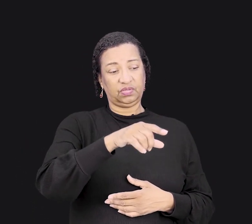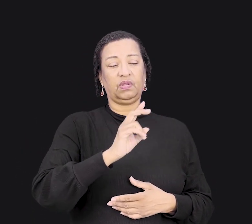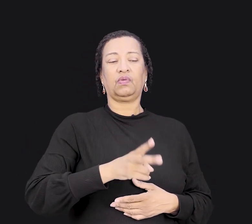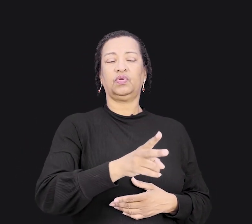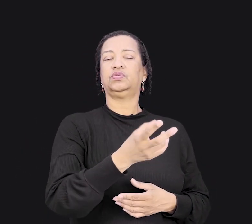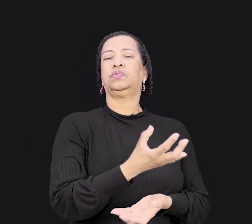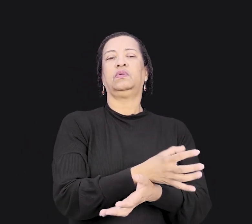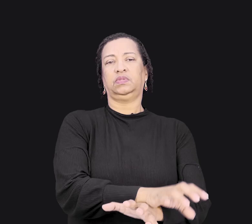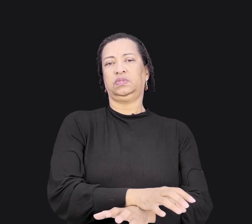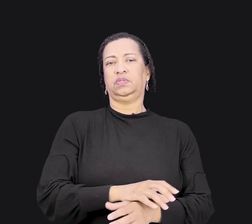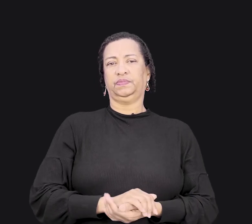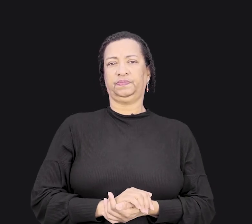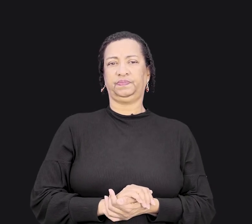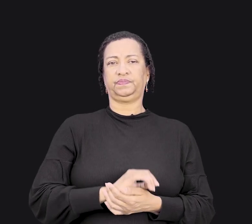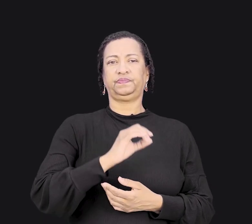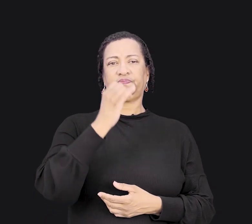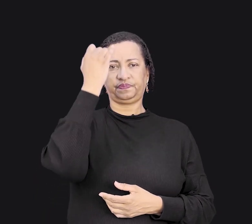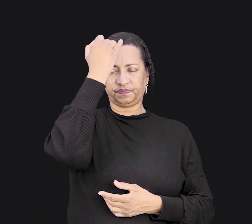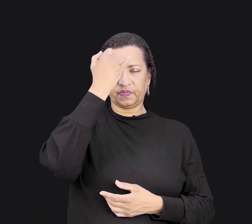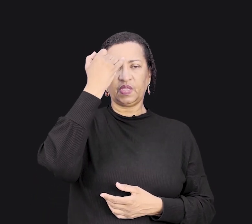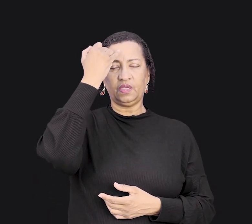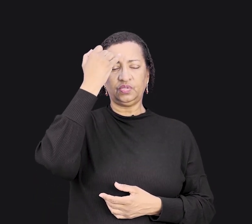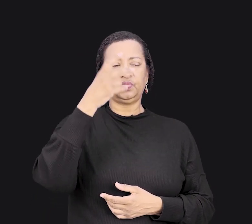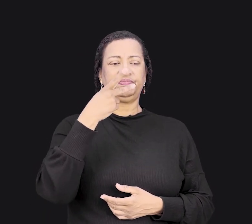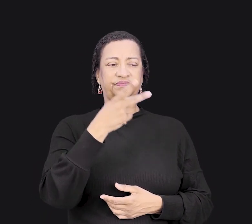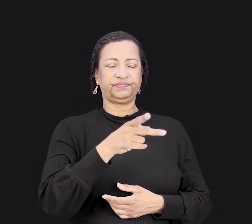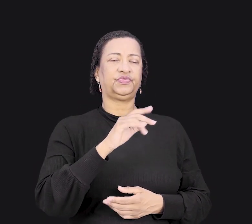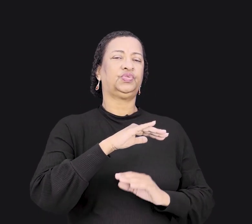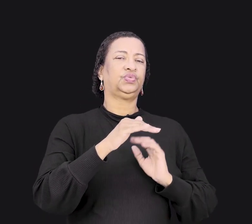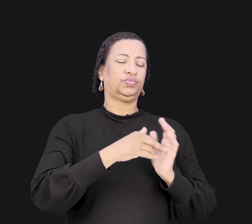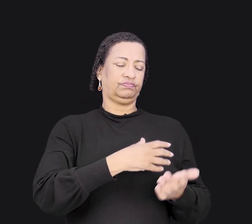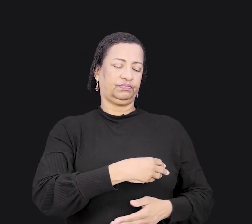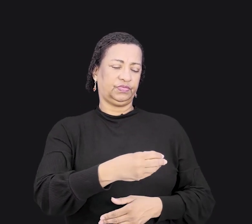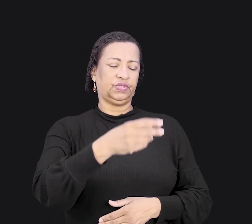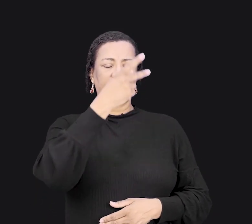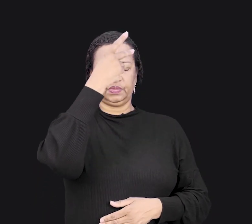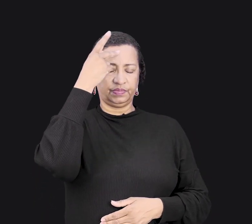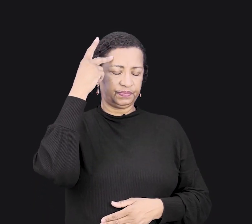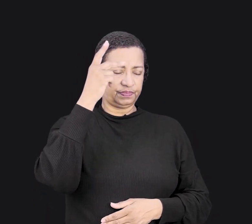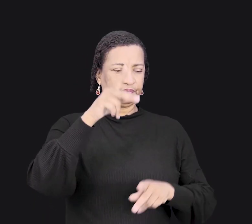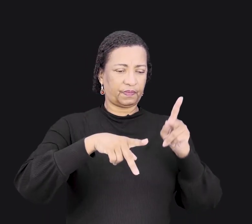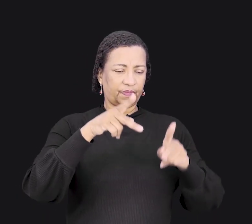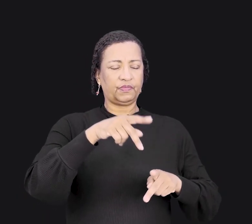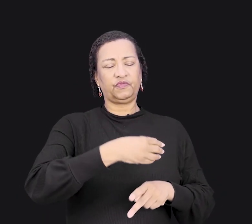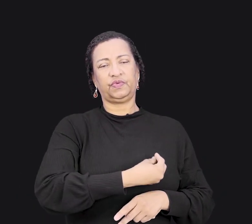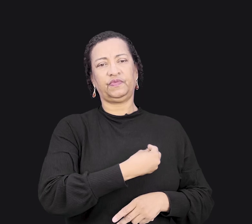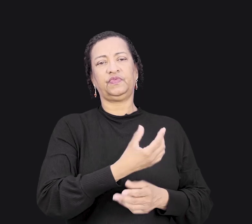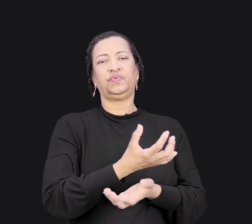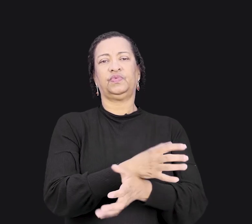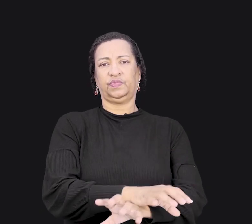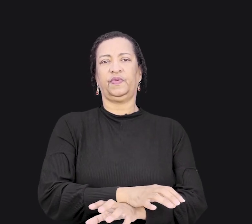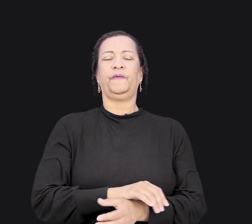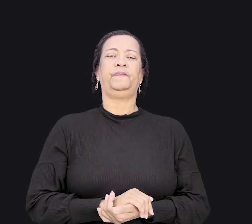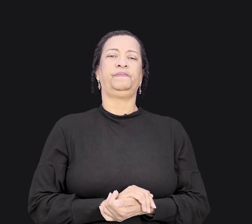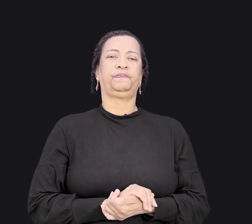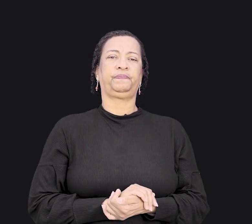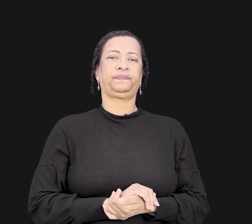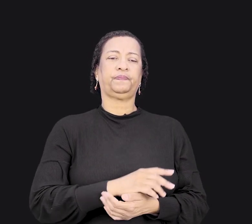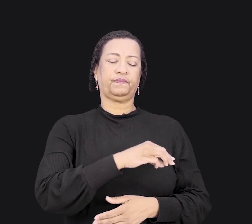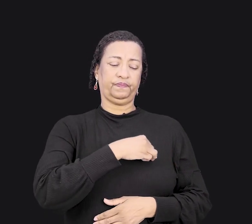no qual toda uma geração do povo de Deus pereceu no deserto. Aqueles falsos mestres estavam dizendo ao povo de Deus que você pode viver como